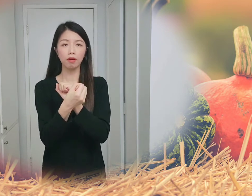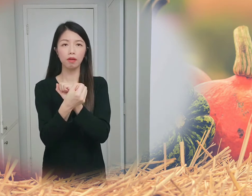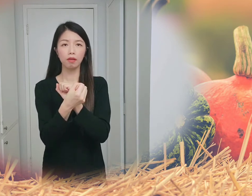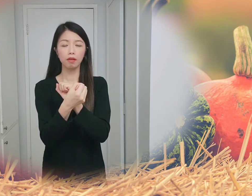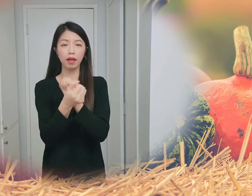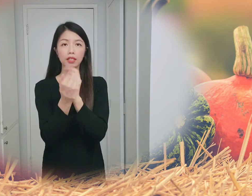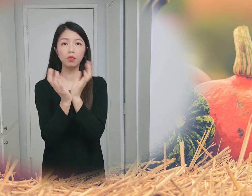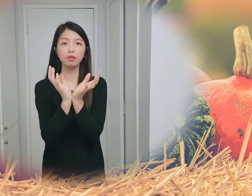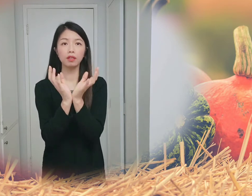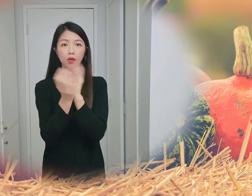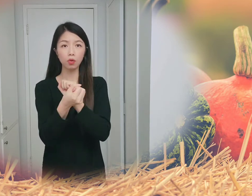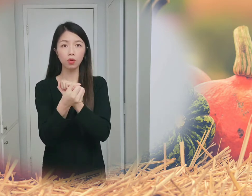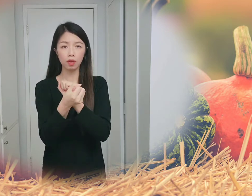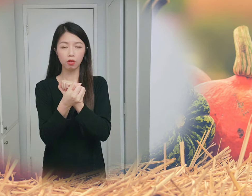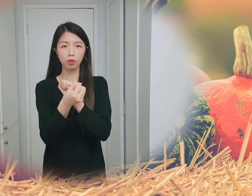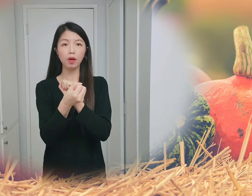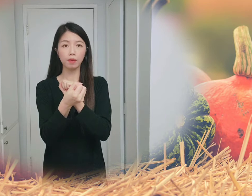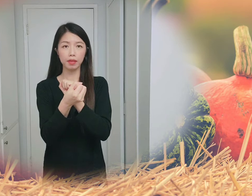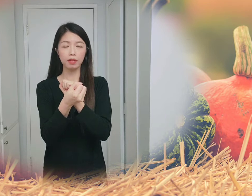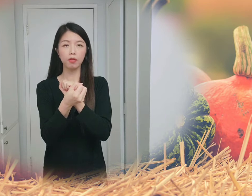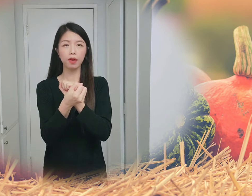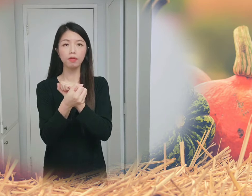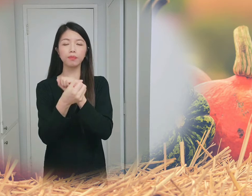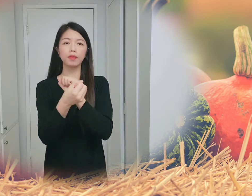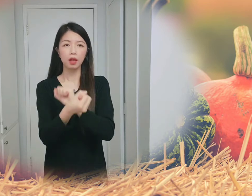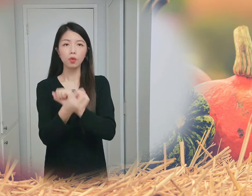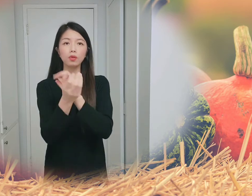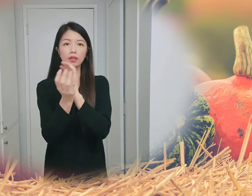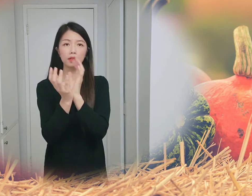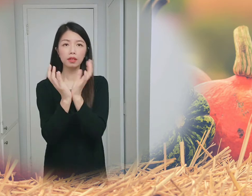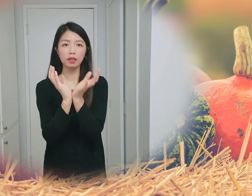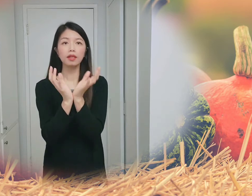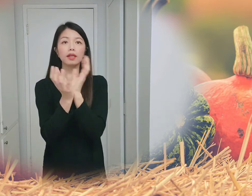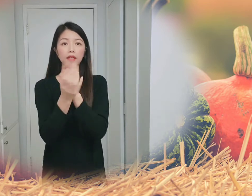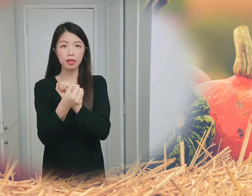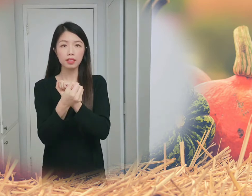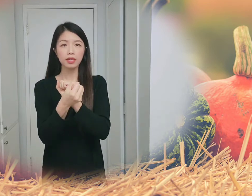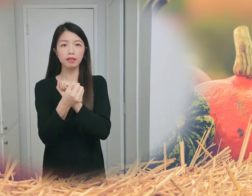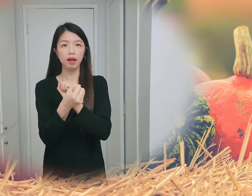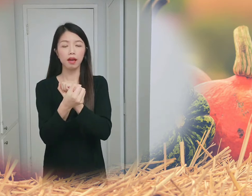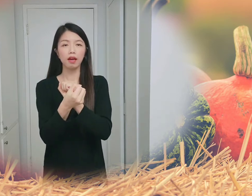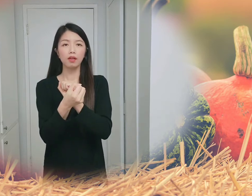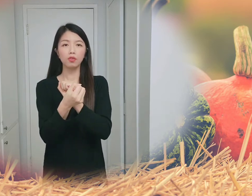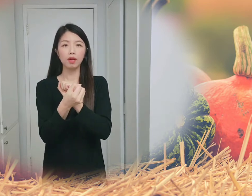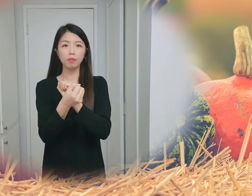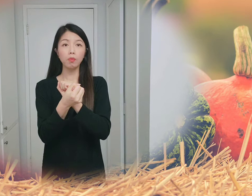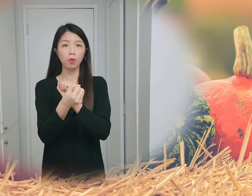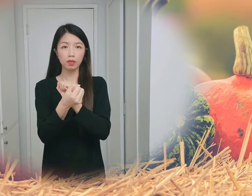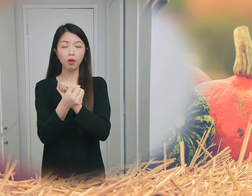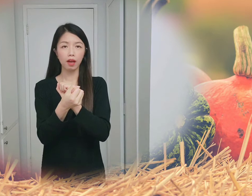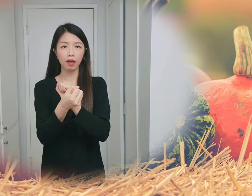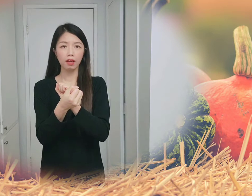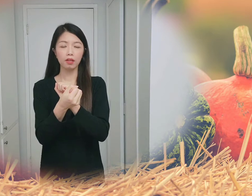돼요. 다시 원상태로 이렇게 돌아가면 되는 거예요. 꽃은 시드나. 뒤에